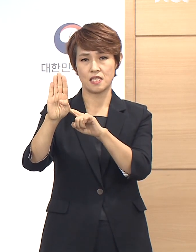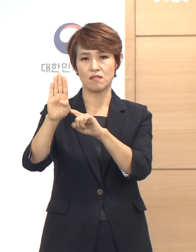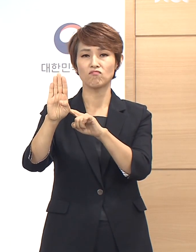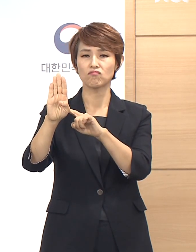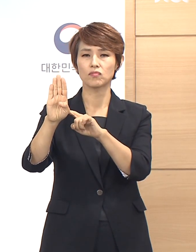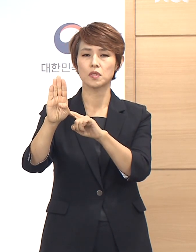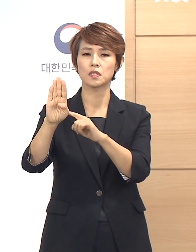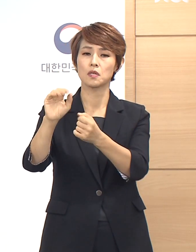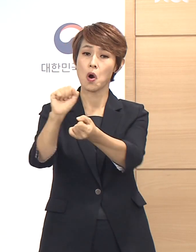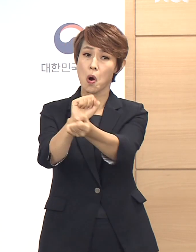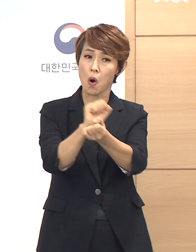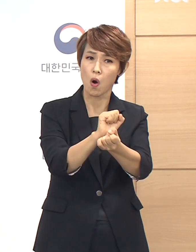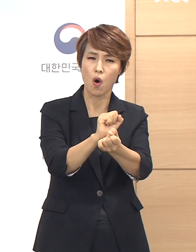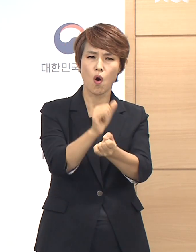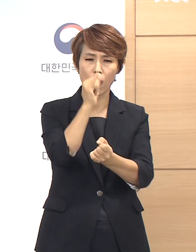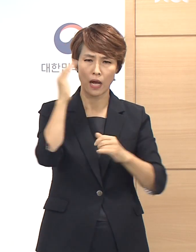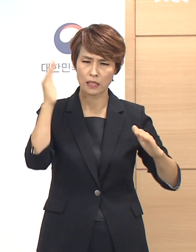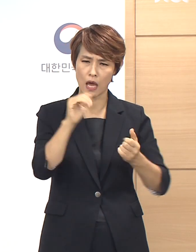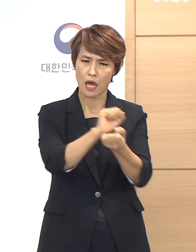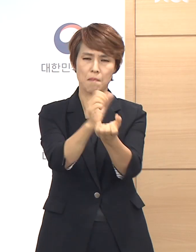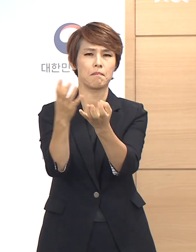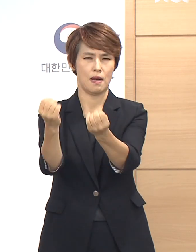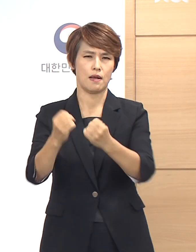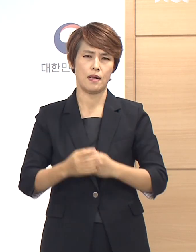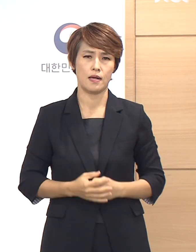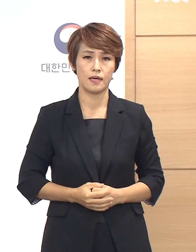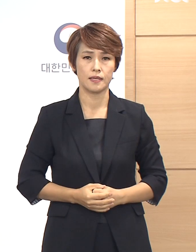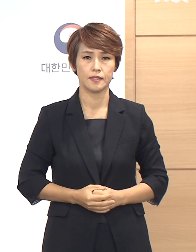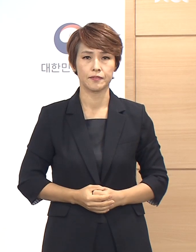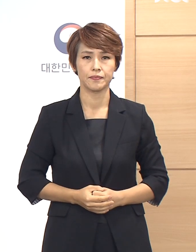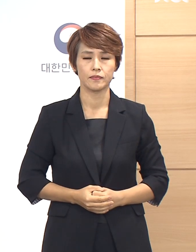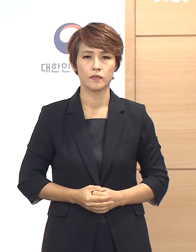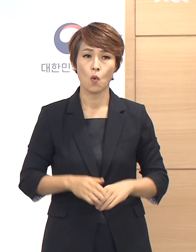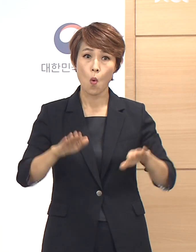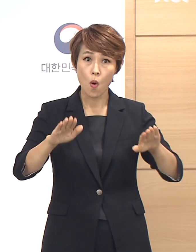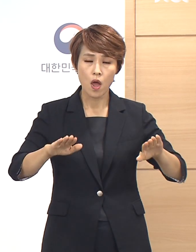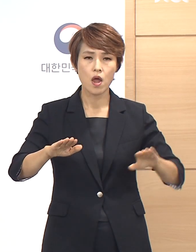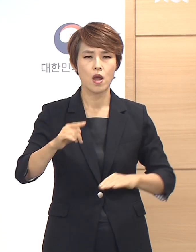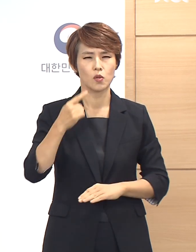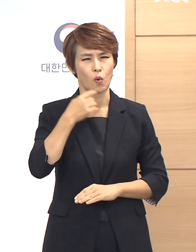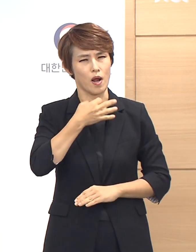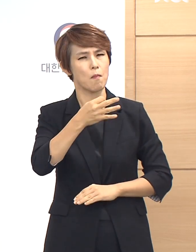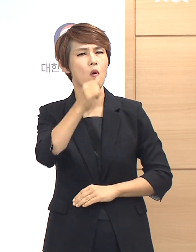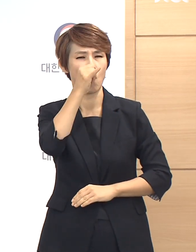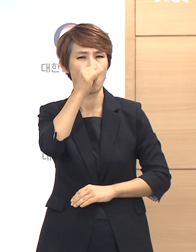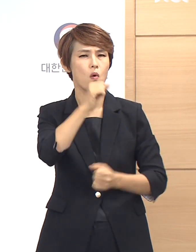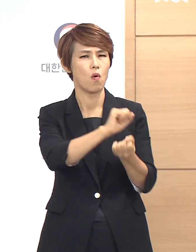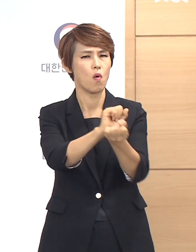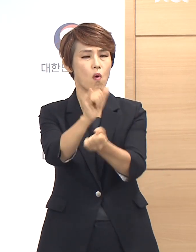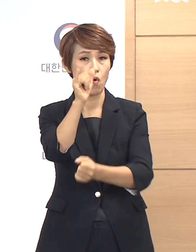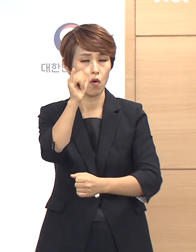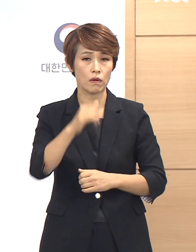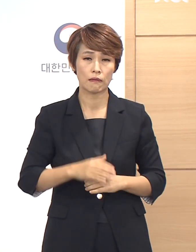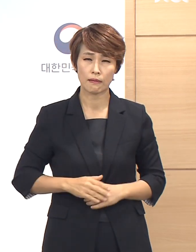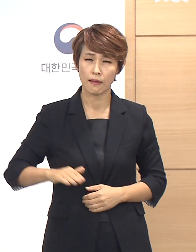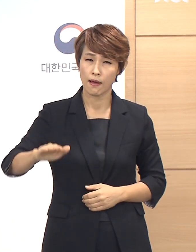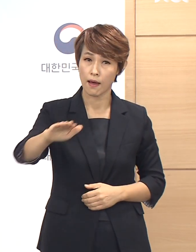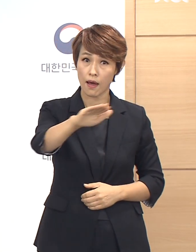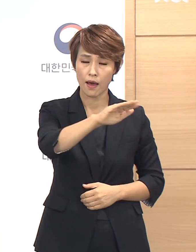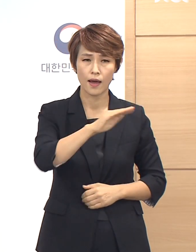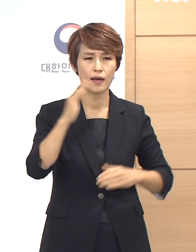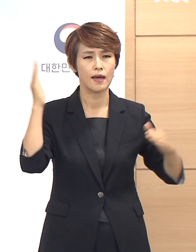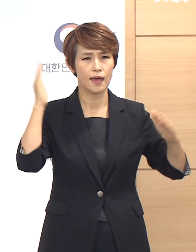레스피레토리 신시철 바이러스라는 것도 언젠가는 계속 돌 겁니다. 금년에는 독감도 돌 겁니다. 그 모든 감염들은